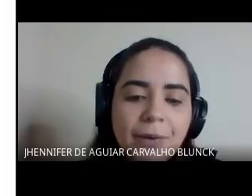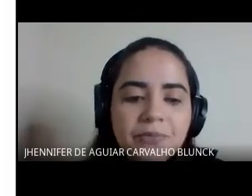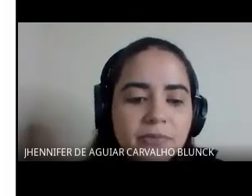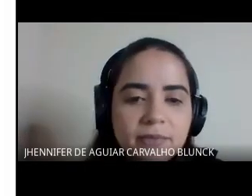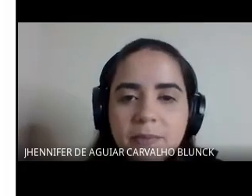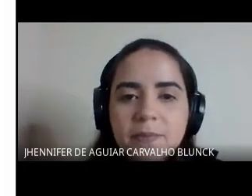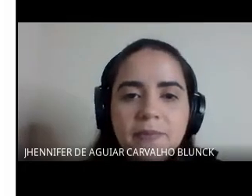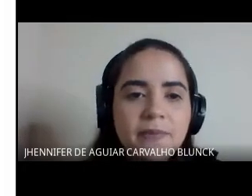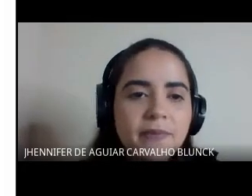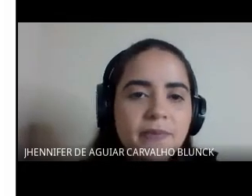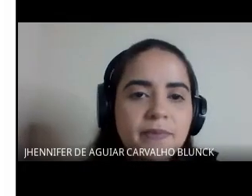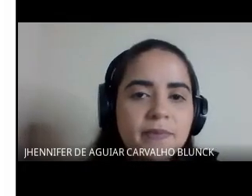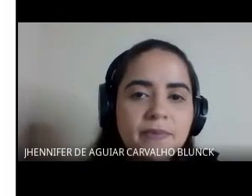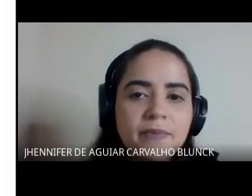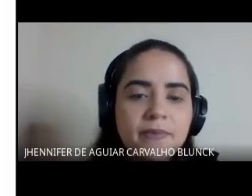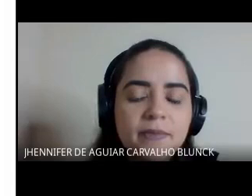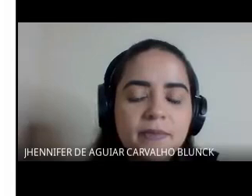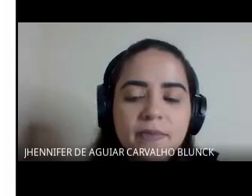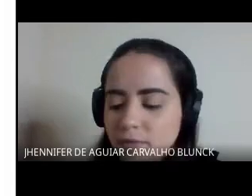na lei, não.